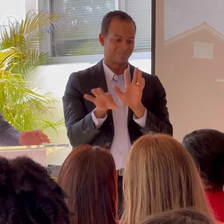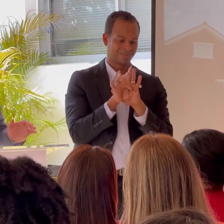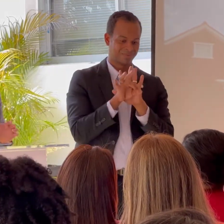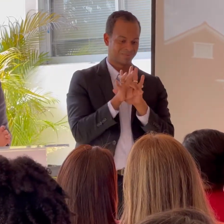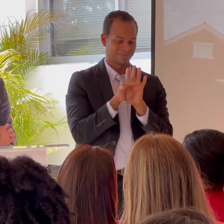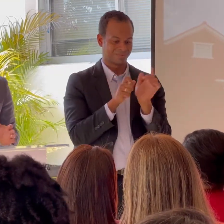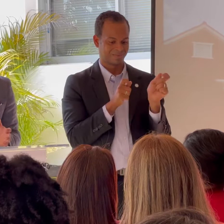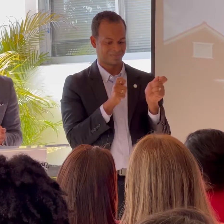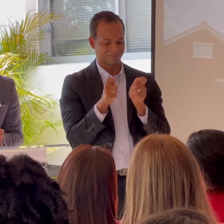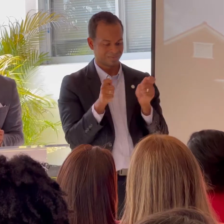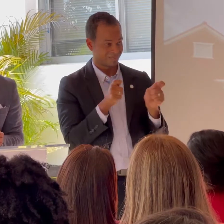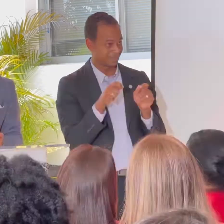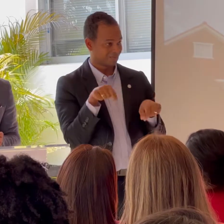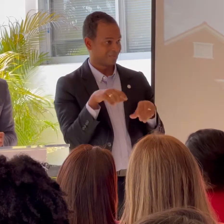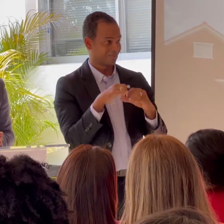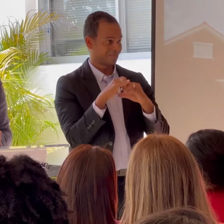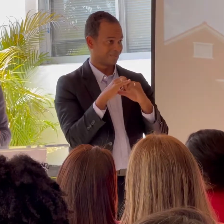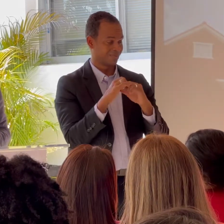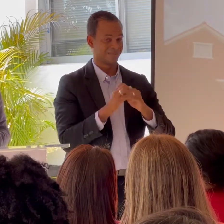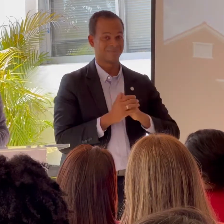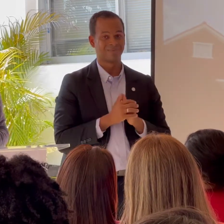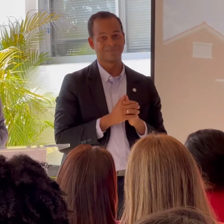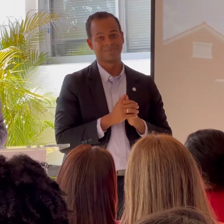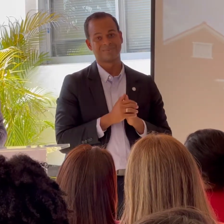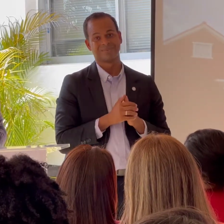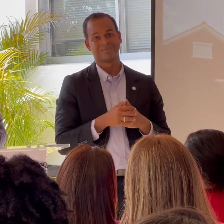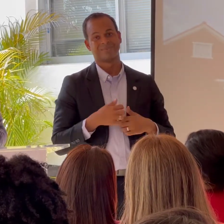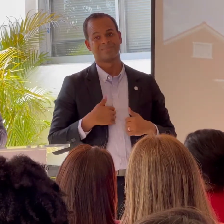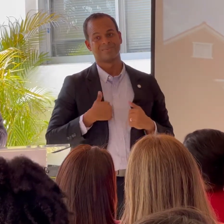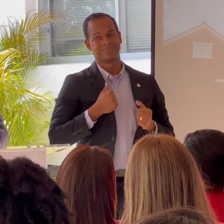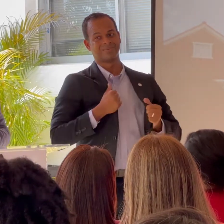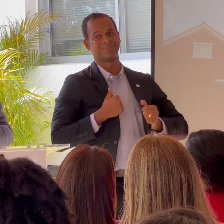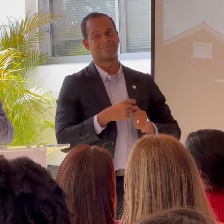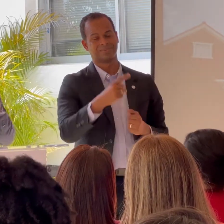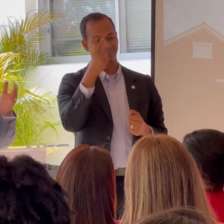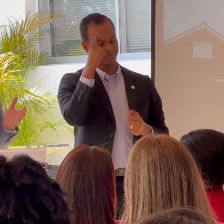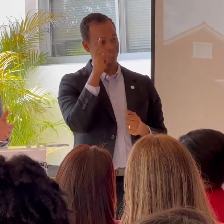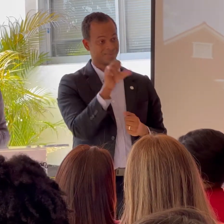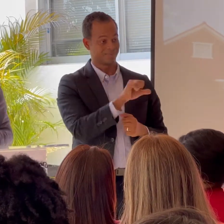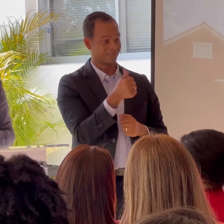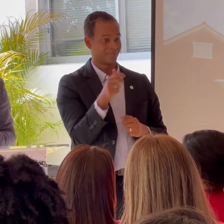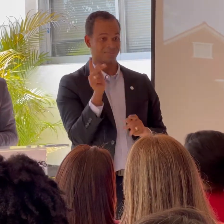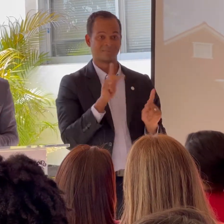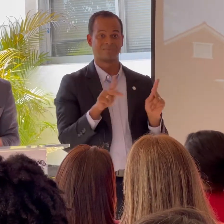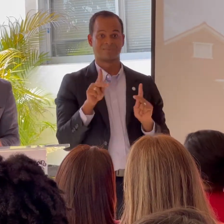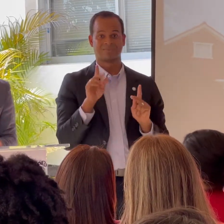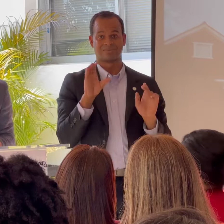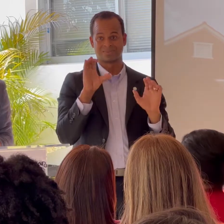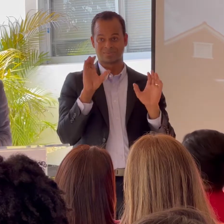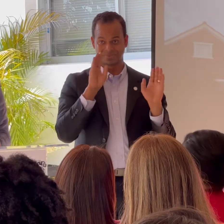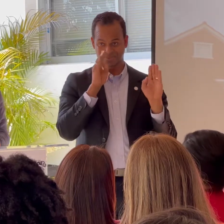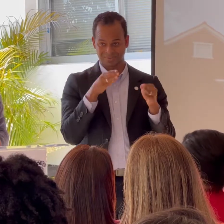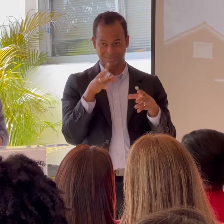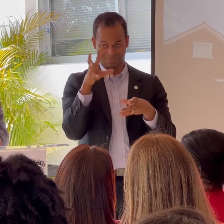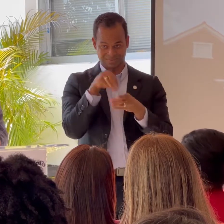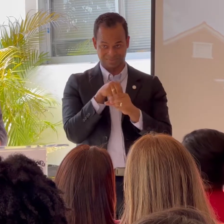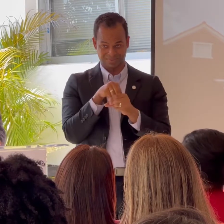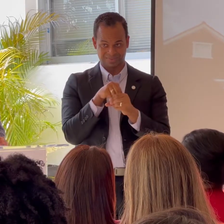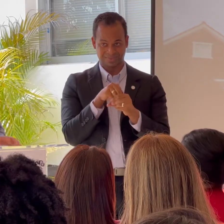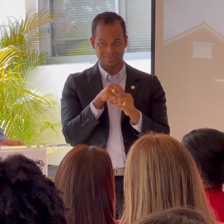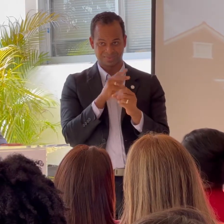para que se dirigiera INAIPI, y yo pienso que en ninguna persona se concentraban todas las